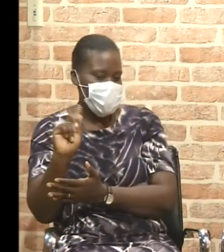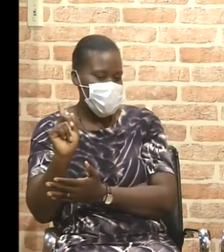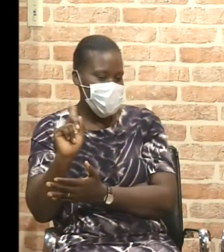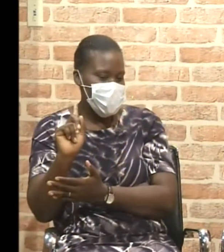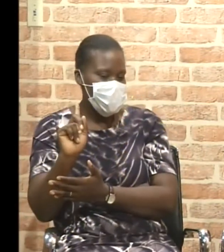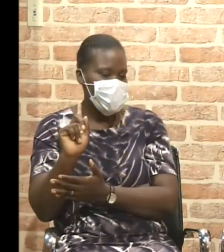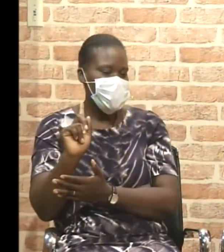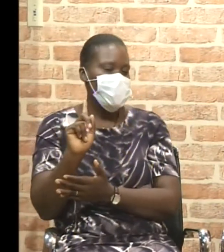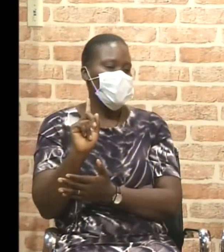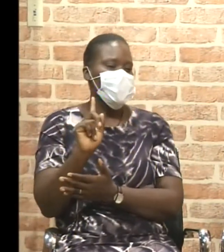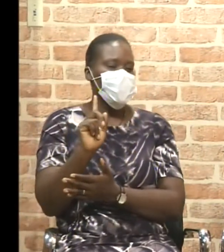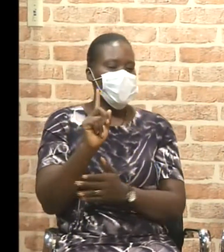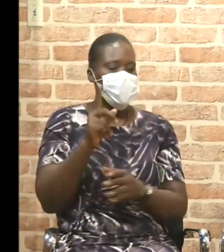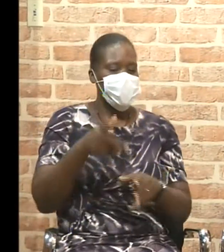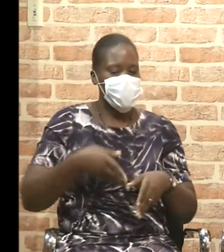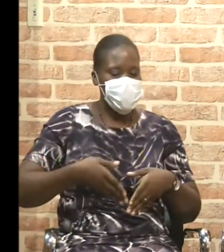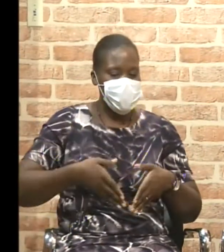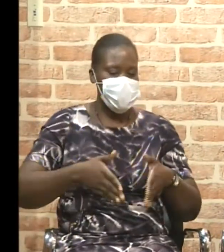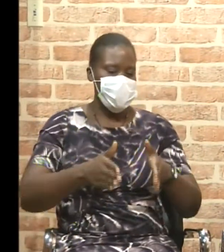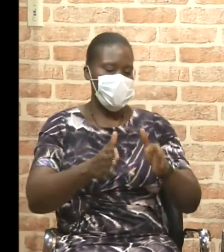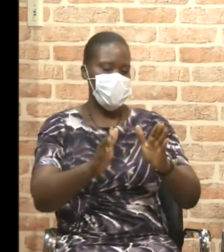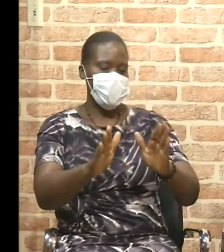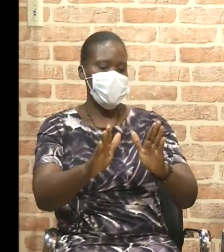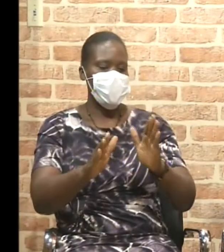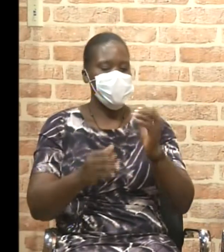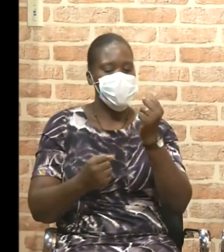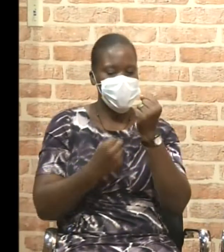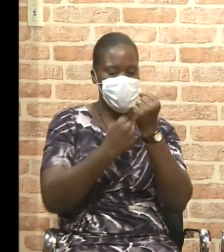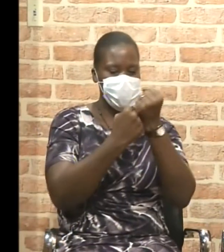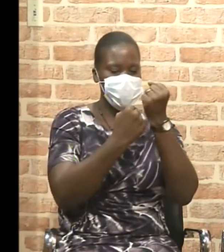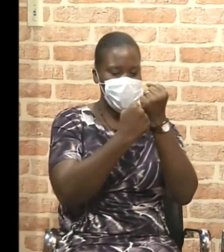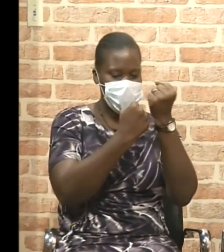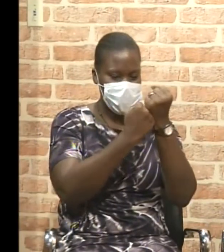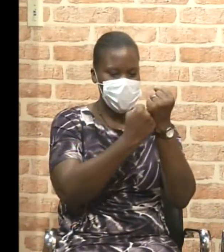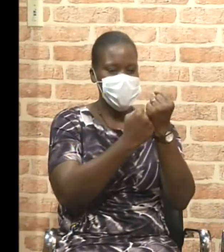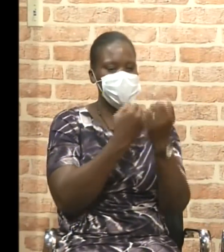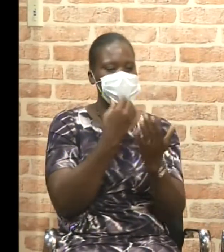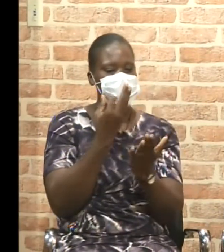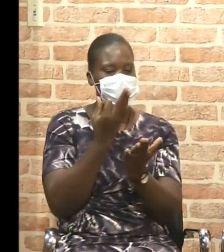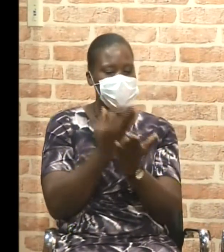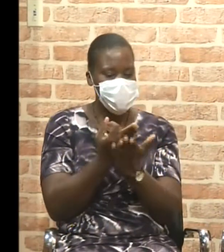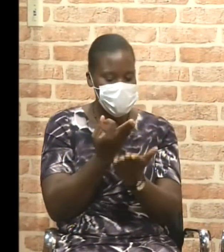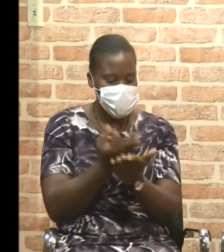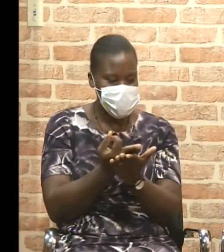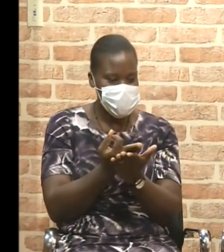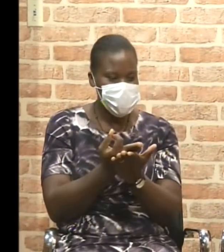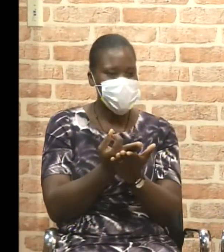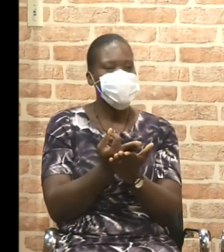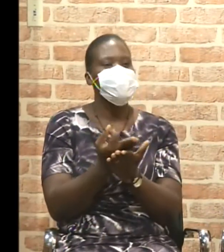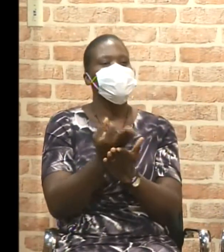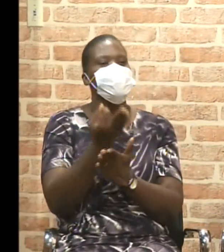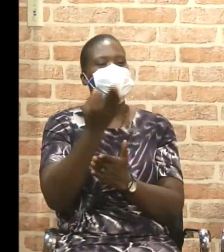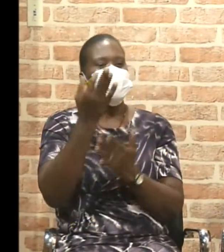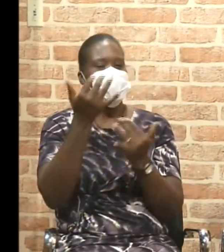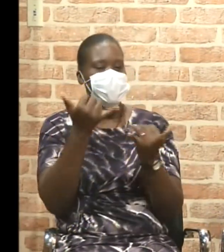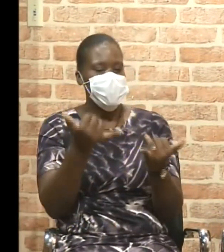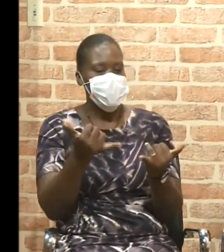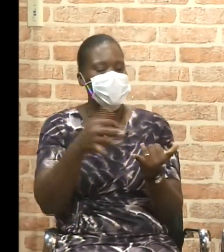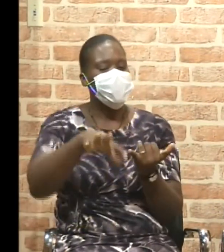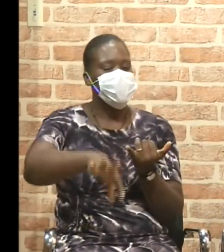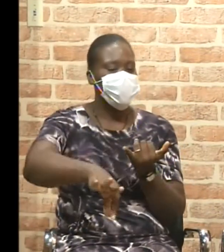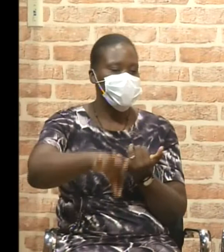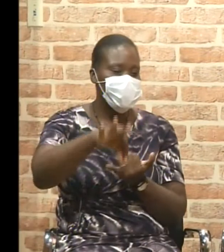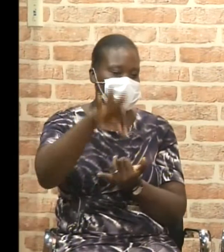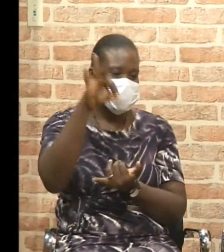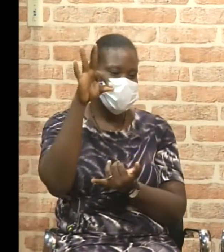de fonds pour permettre qu'on puisse renforcer sur le plan financier. Eh bien, c'est justement peut-être de héritage que nous-mêmes nous venons joindre